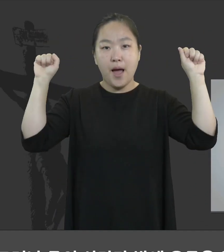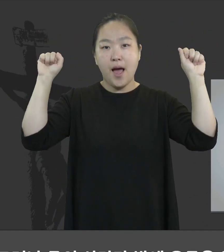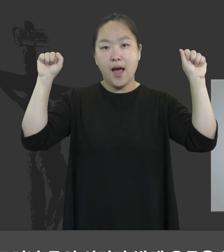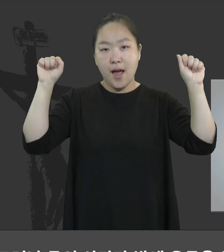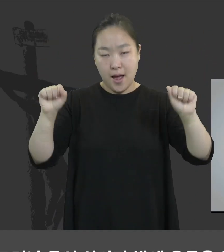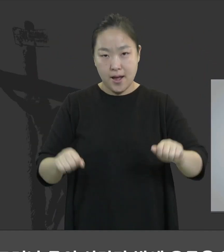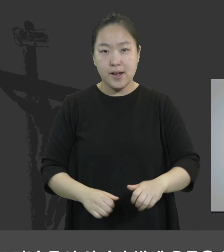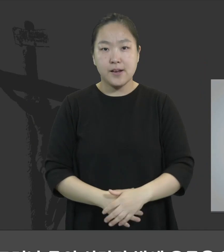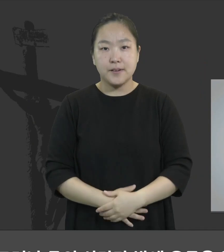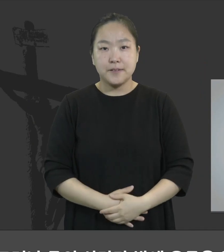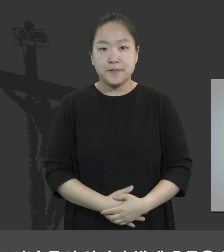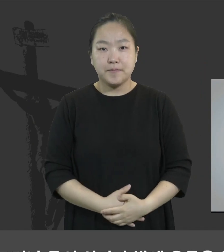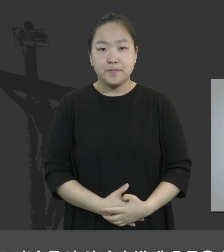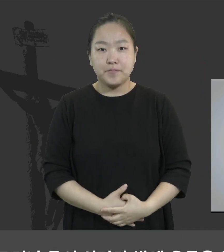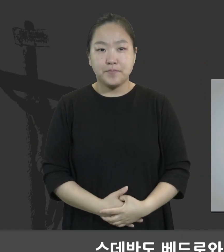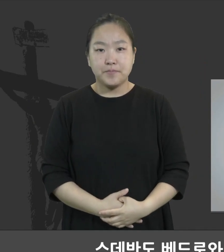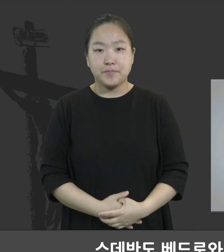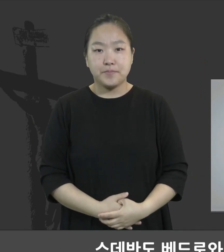그들을 이끌어내지요.